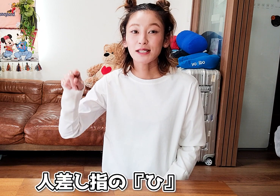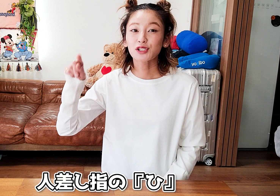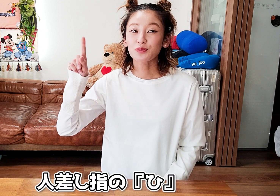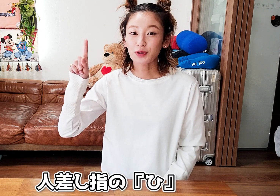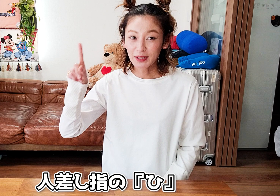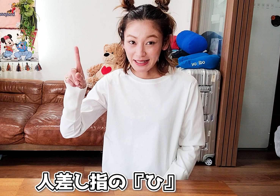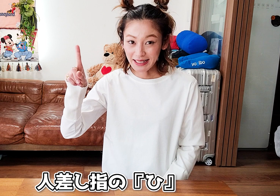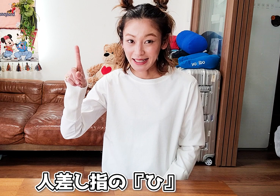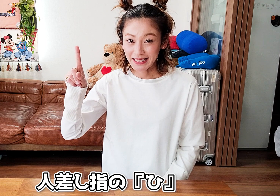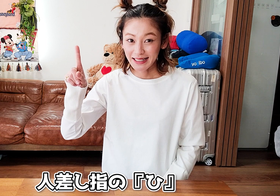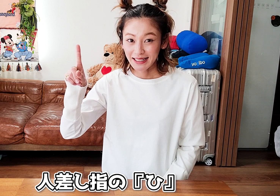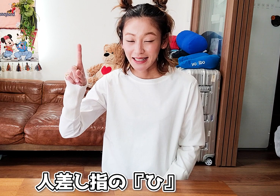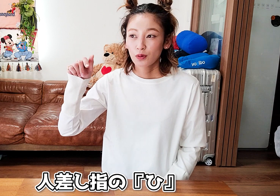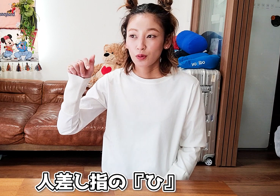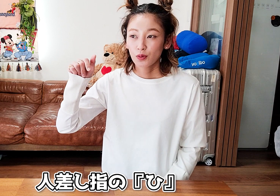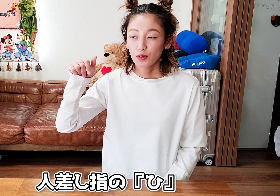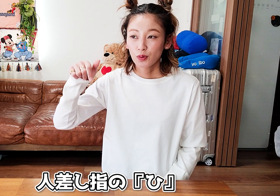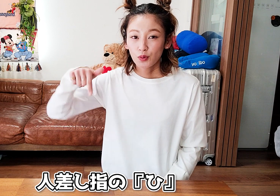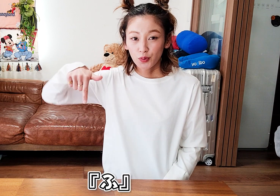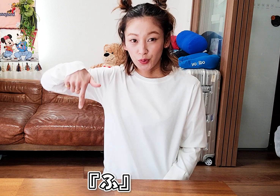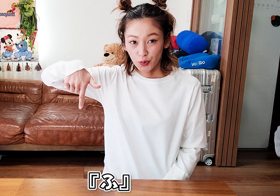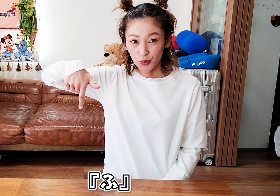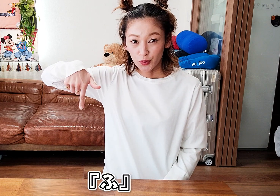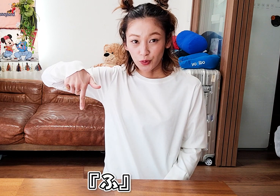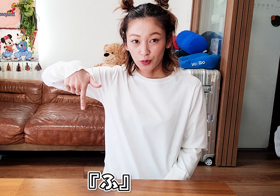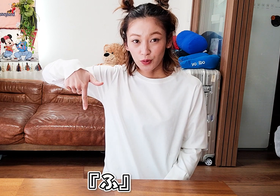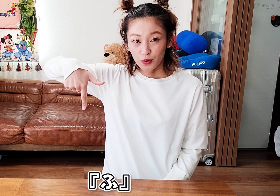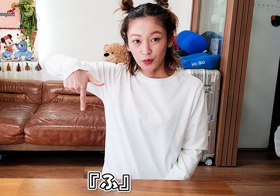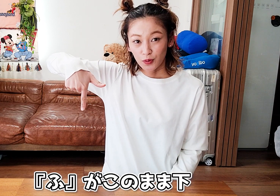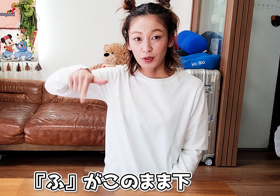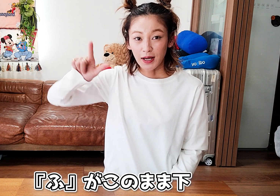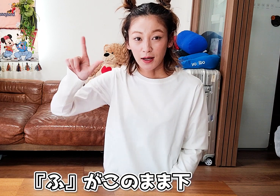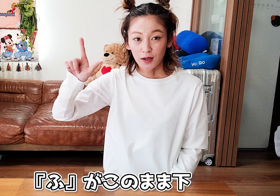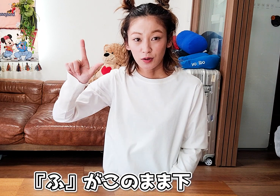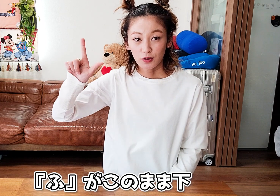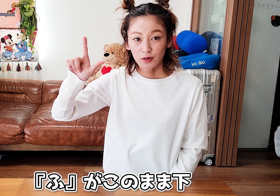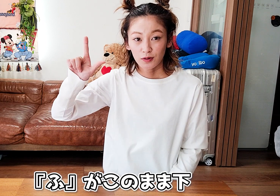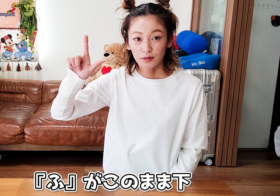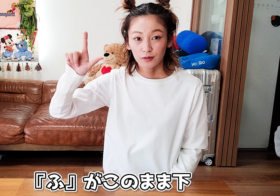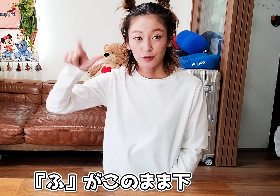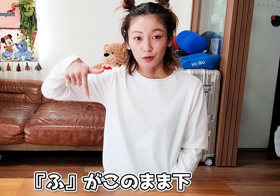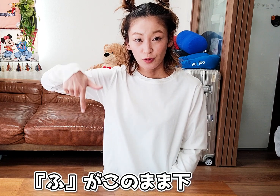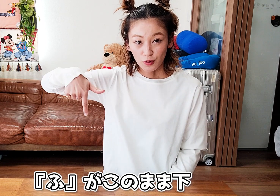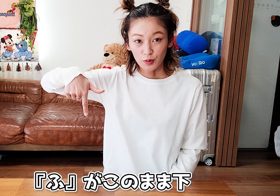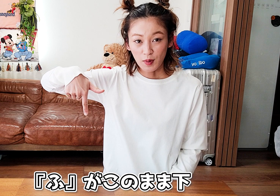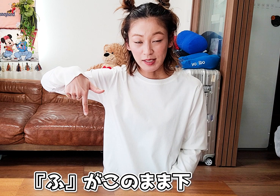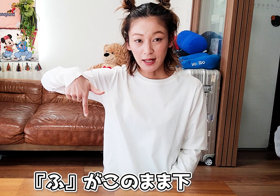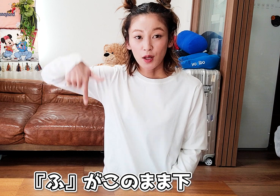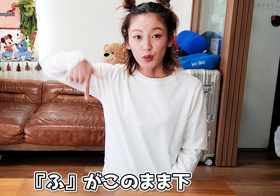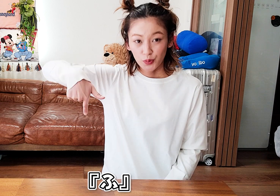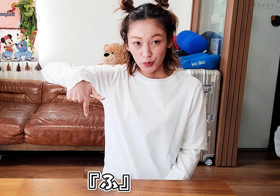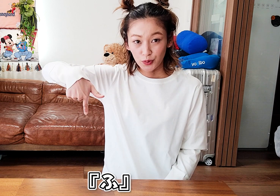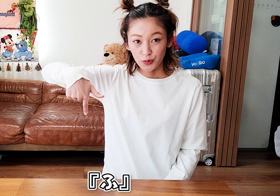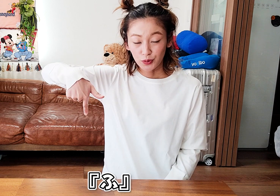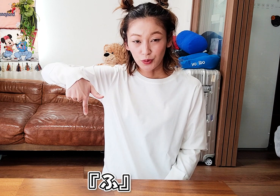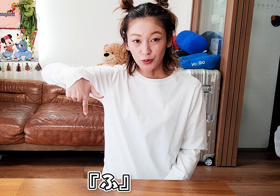し指のひ、ふ、ふが、このまま下。ふ